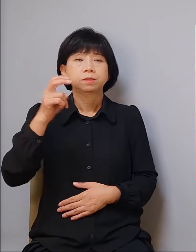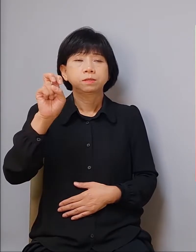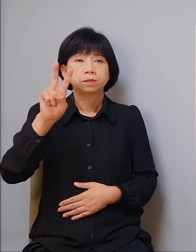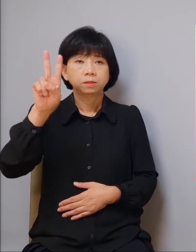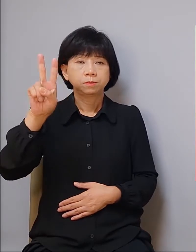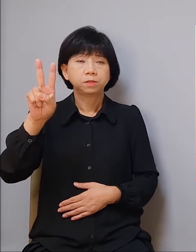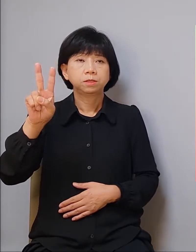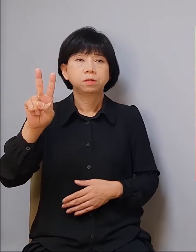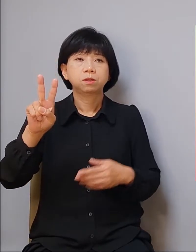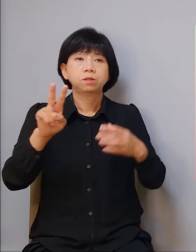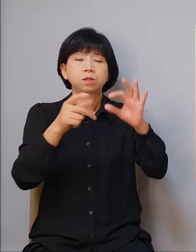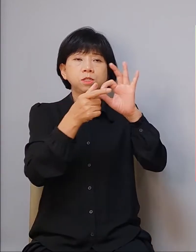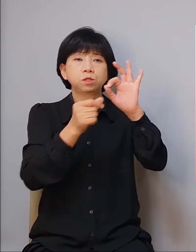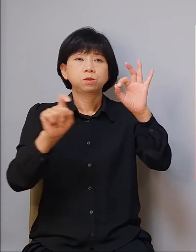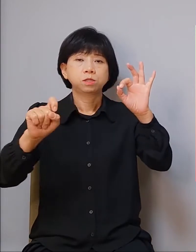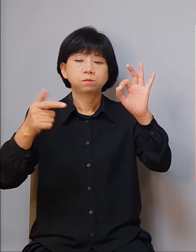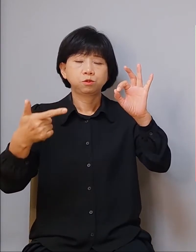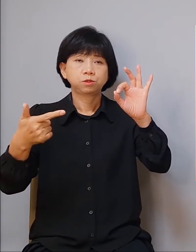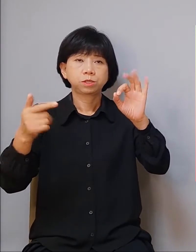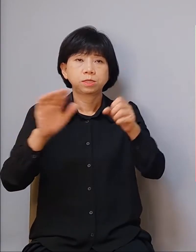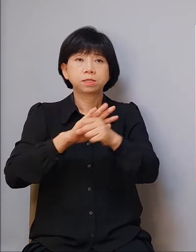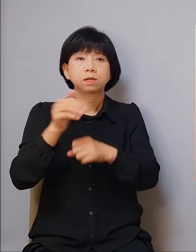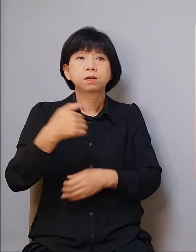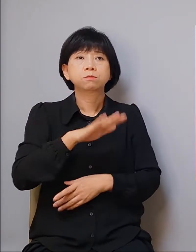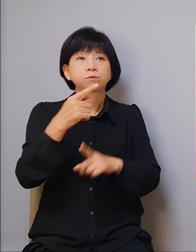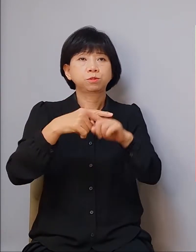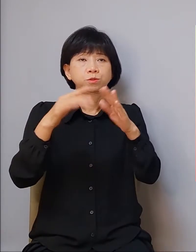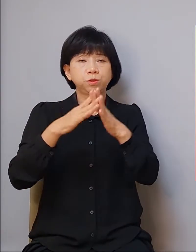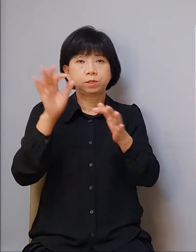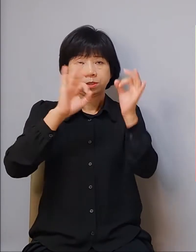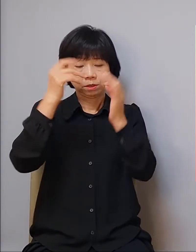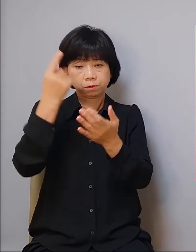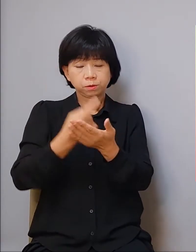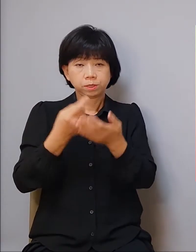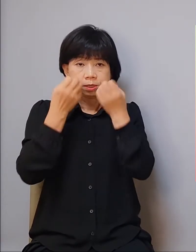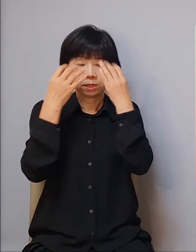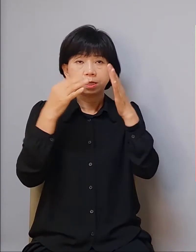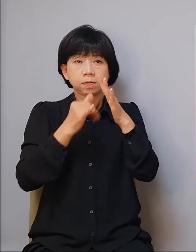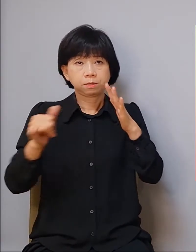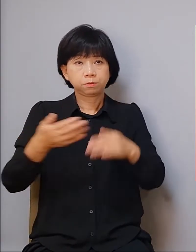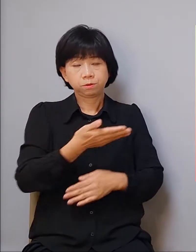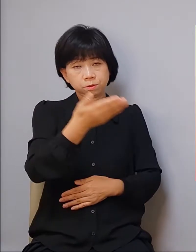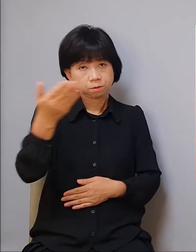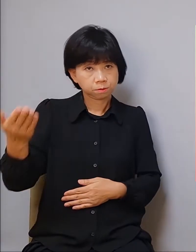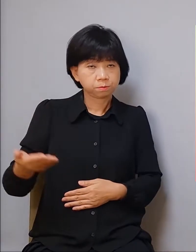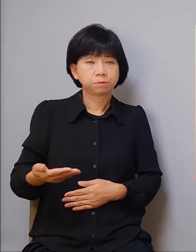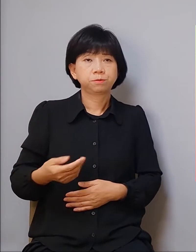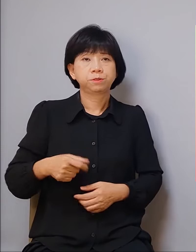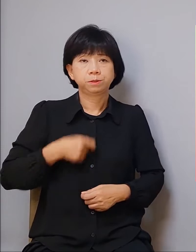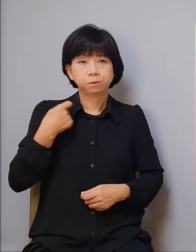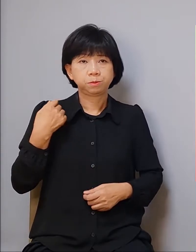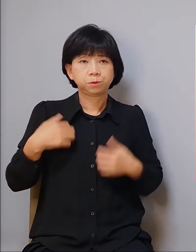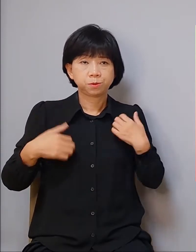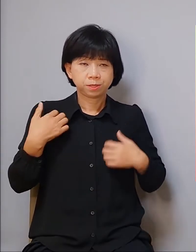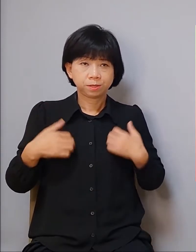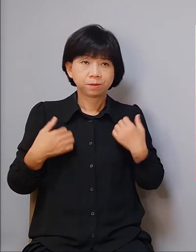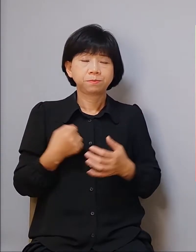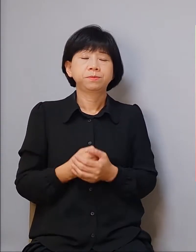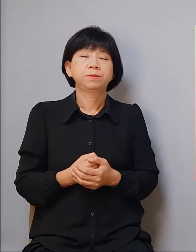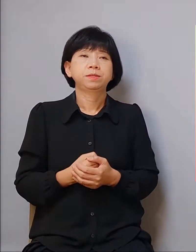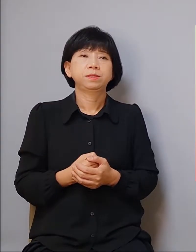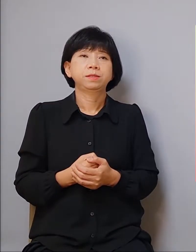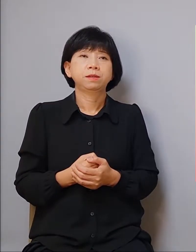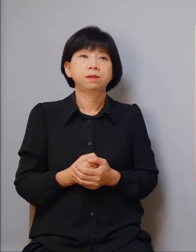2022년 10월 16일 사랑하는 우리 교회를 찾아주신 새가족 및 방문자 여러분을 진심으로 환영합니다.